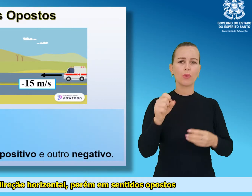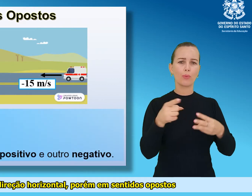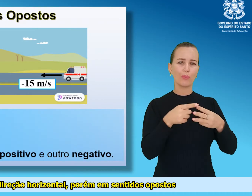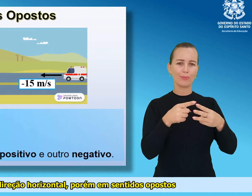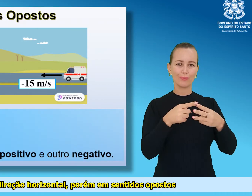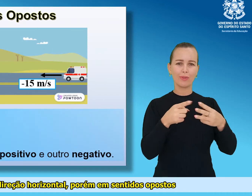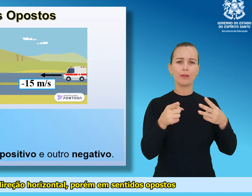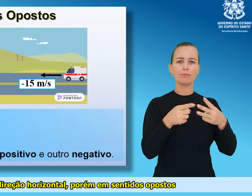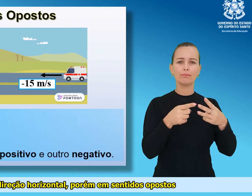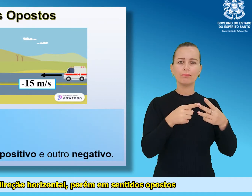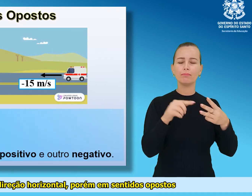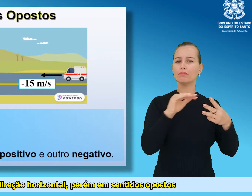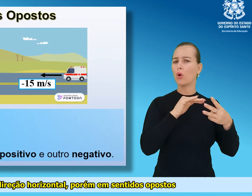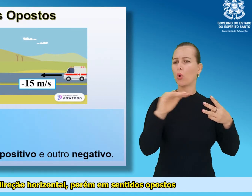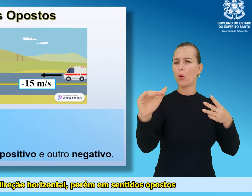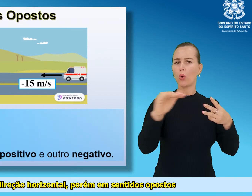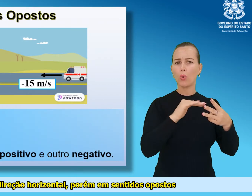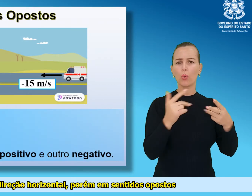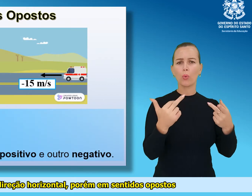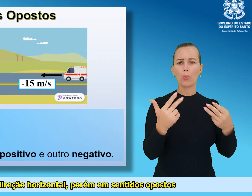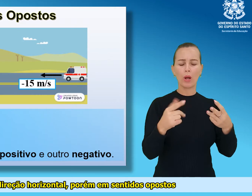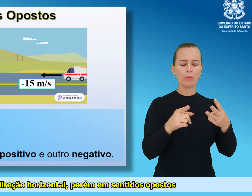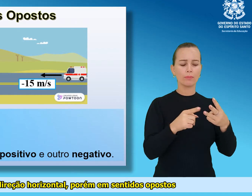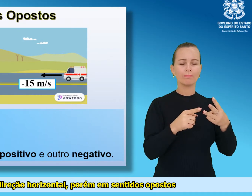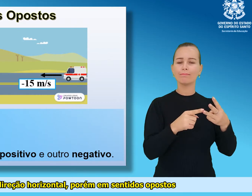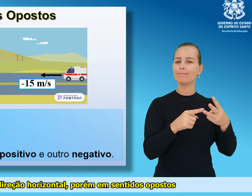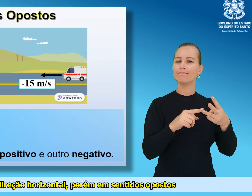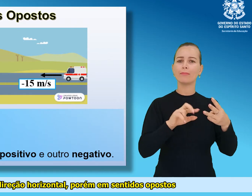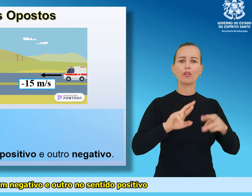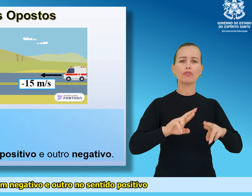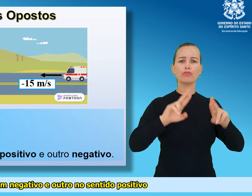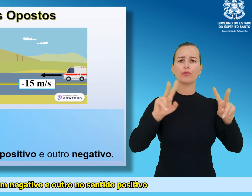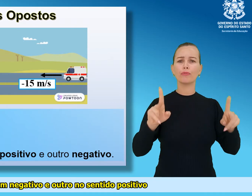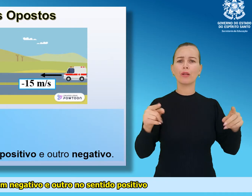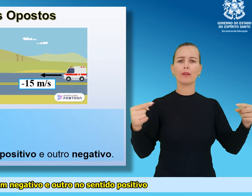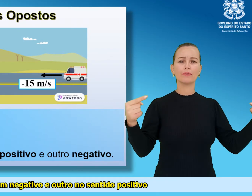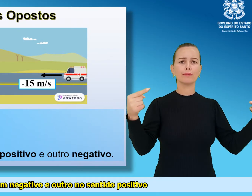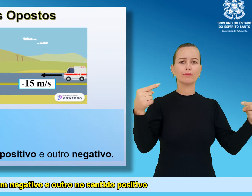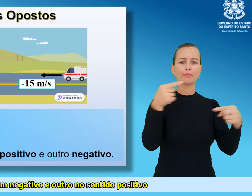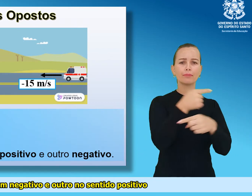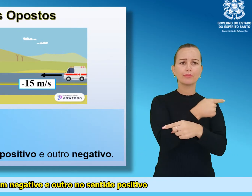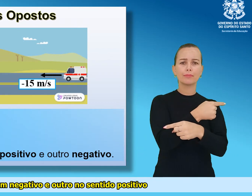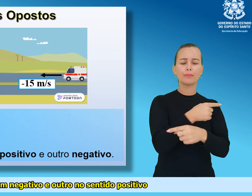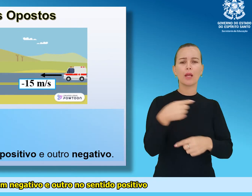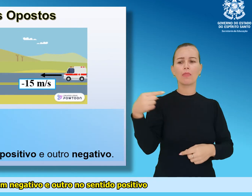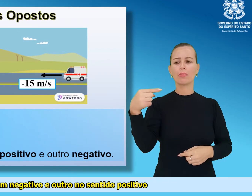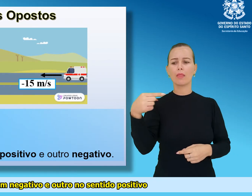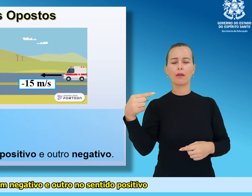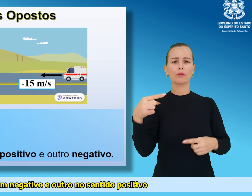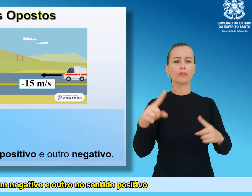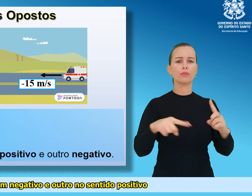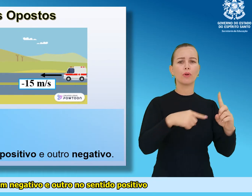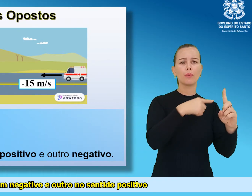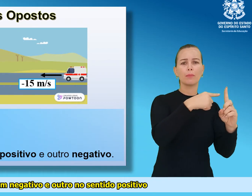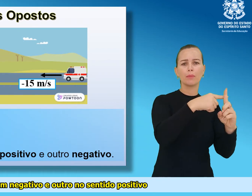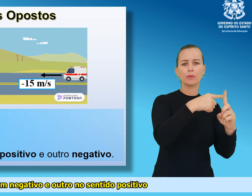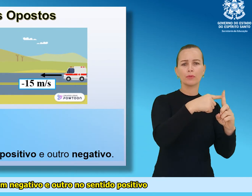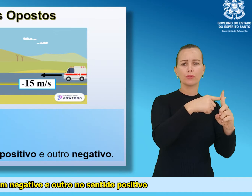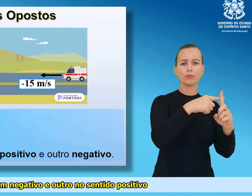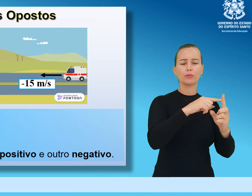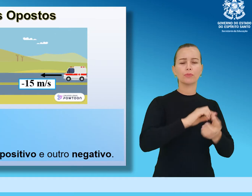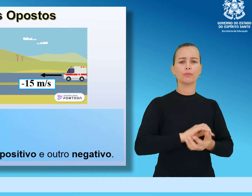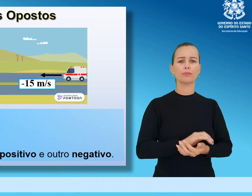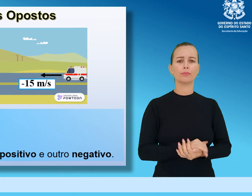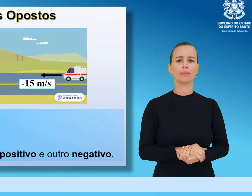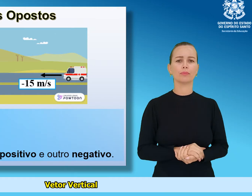direção horizontal, porém sentido opostos, né? Um negativo e o outro no sentido positivo.